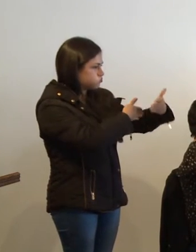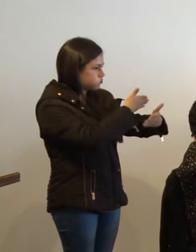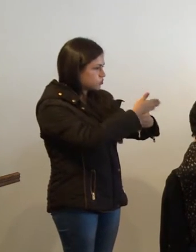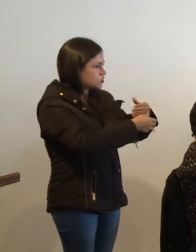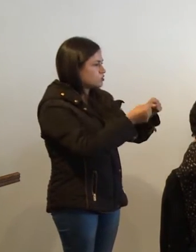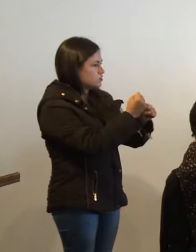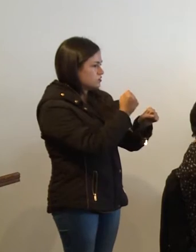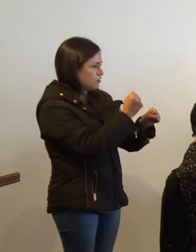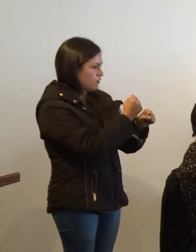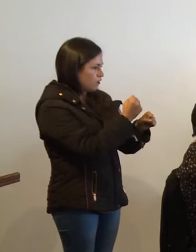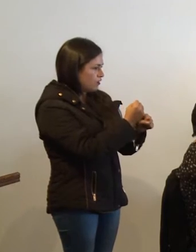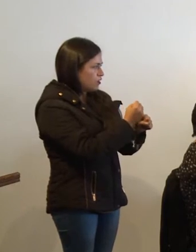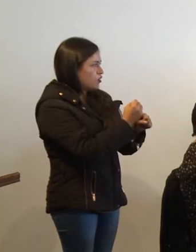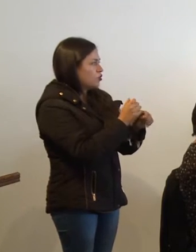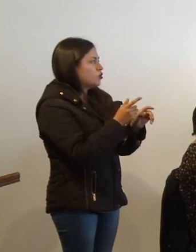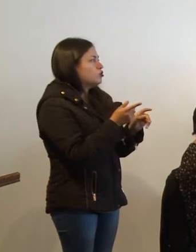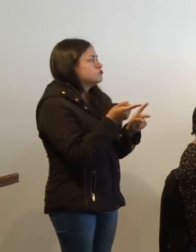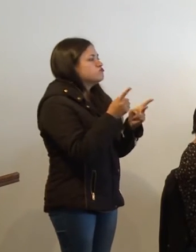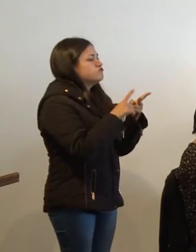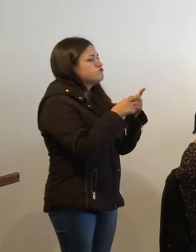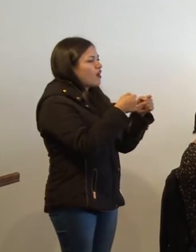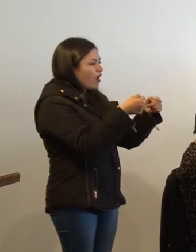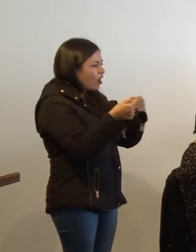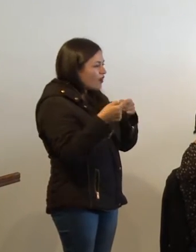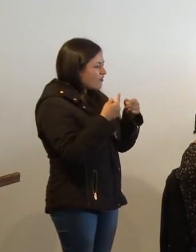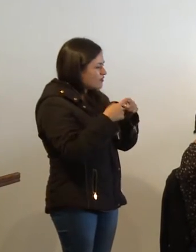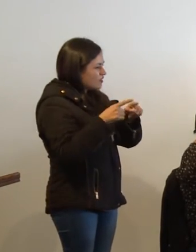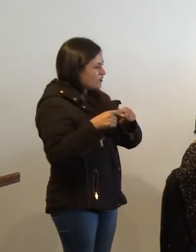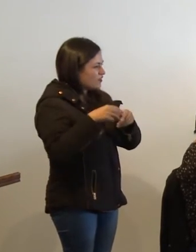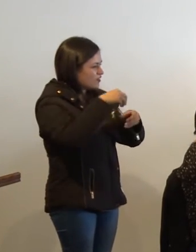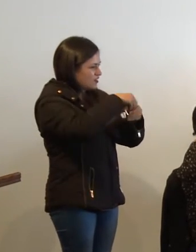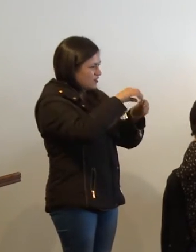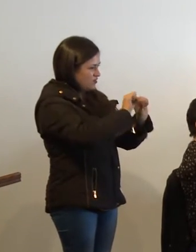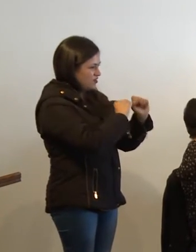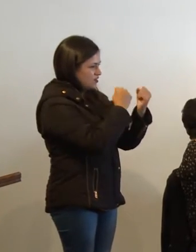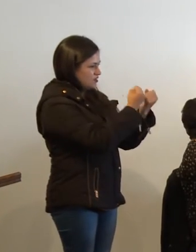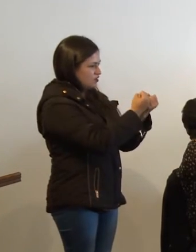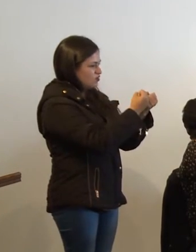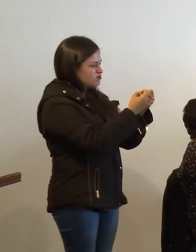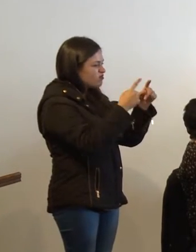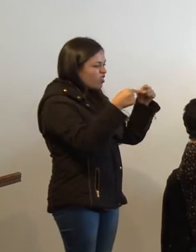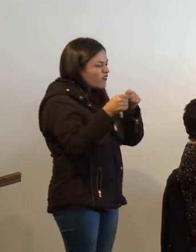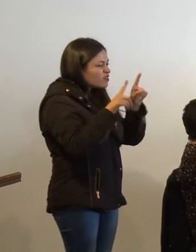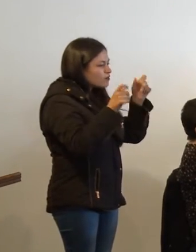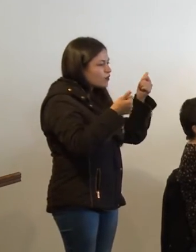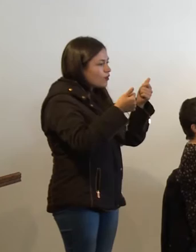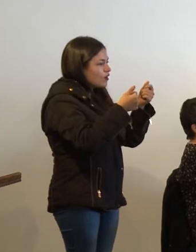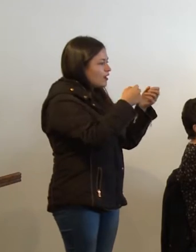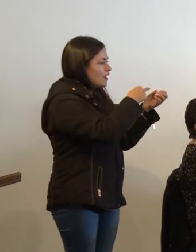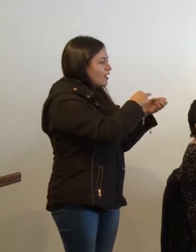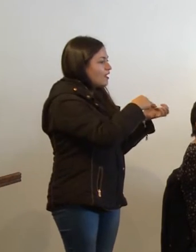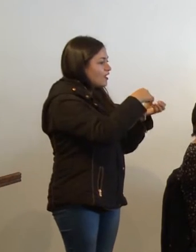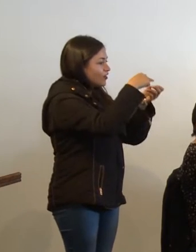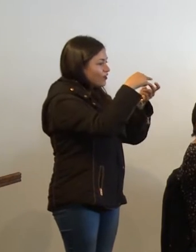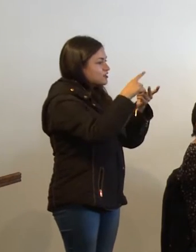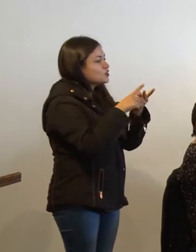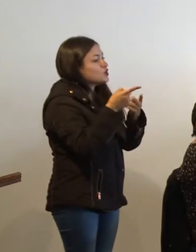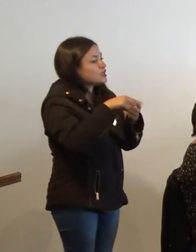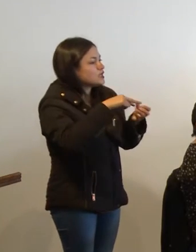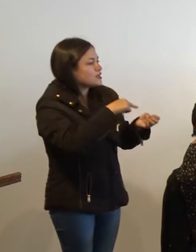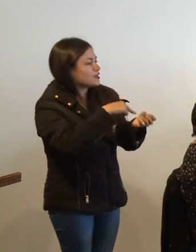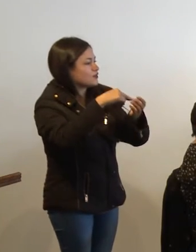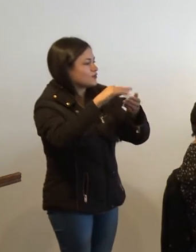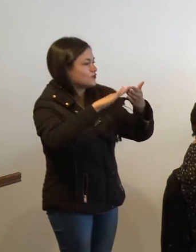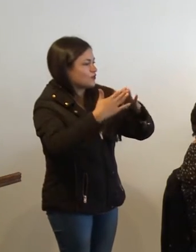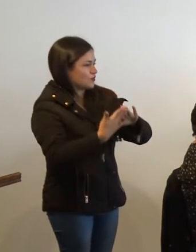trabajos, en los debates, en fin, acerca de esa relación entre educación popular y educación comunitaria.